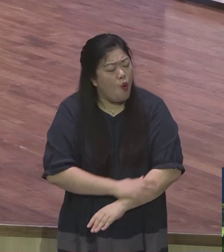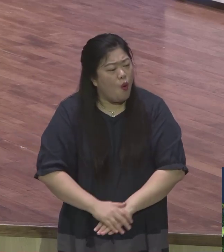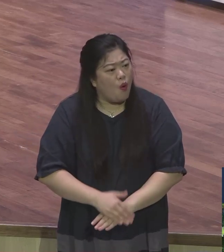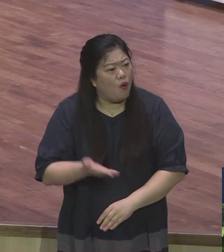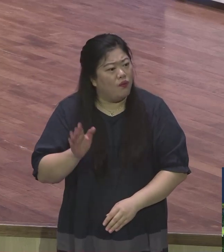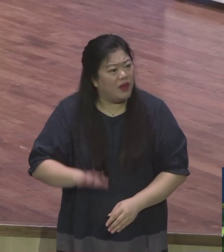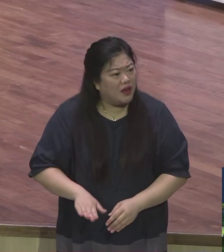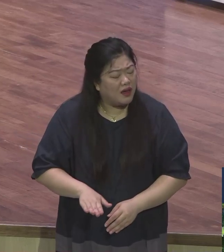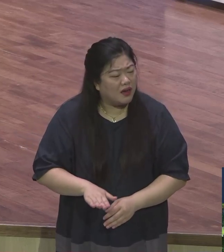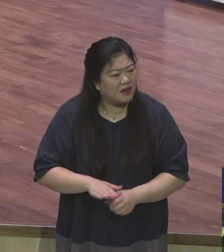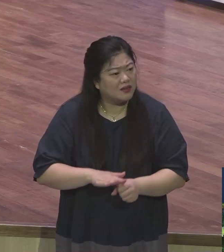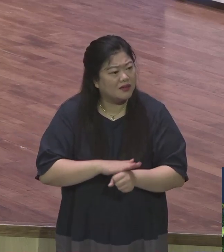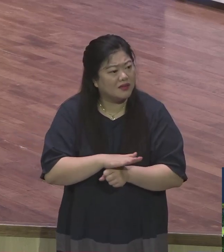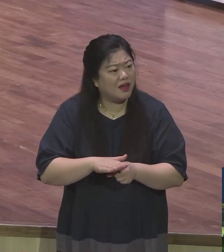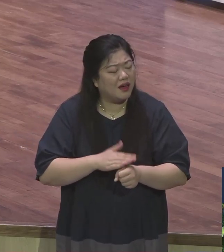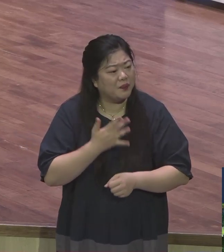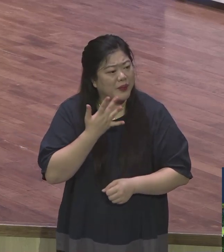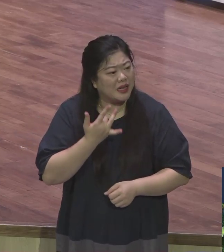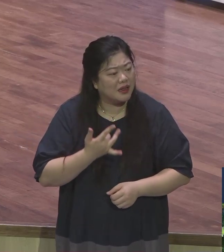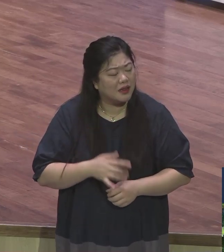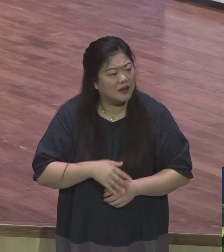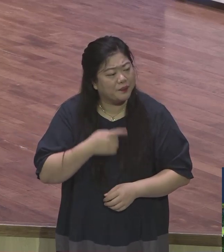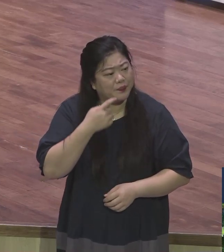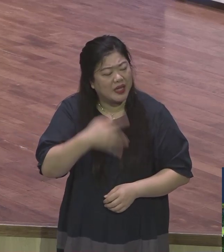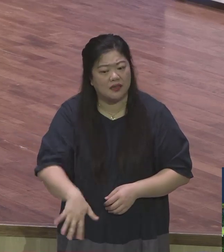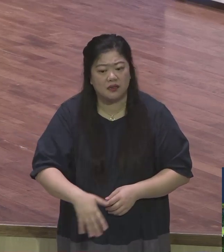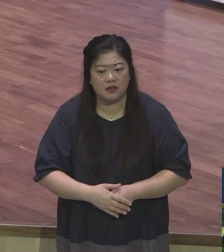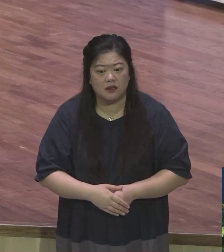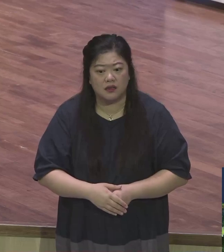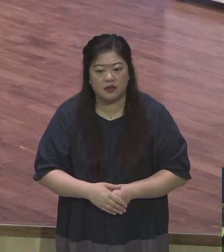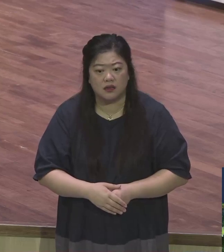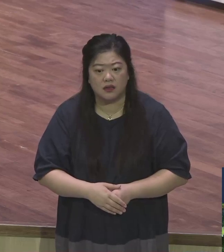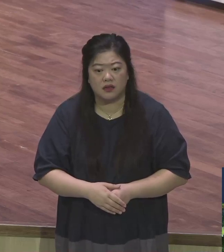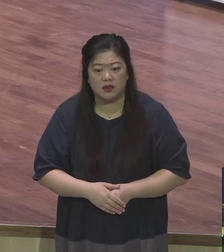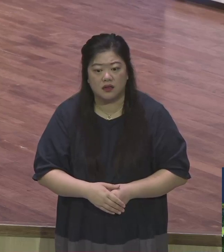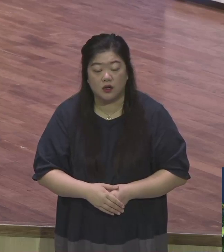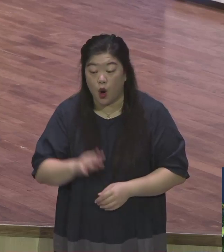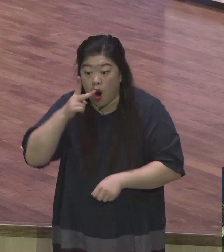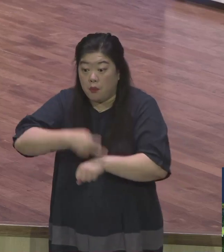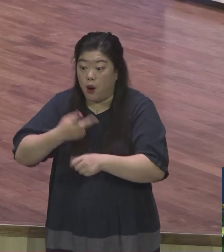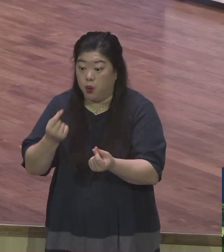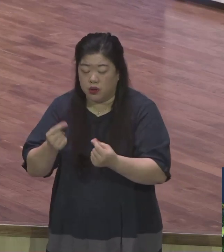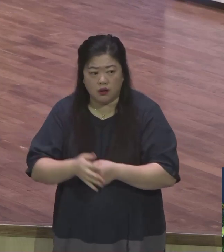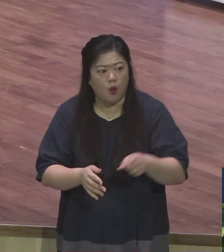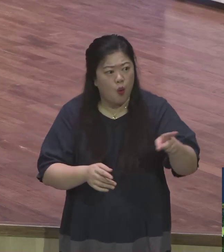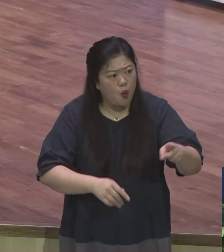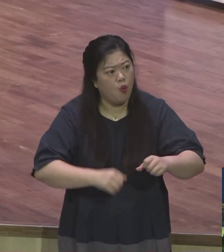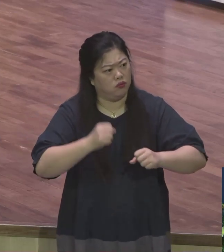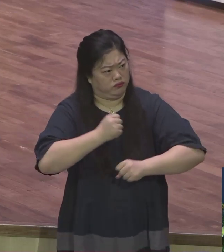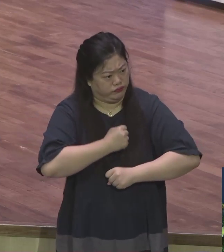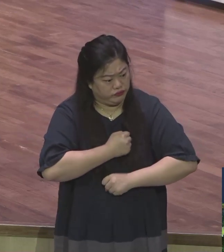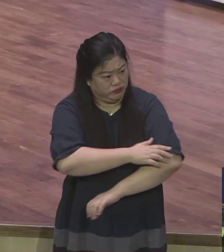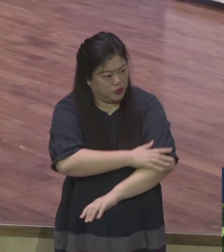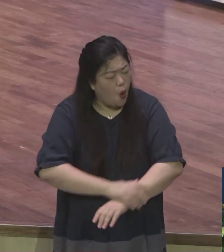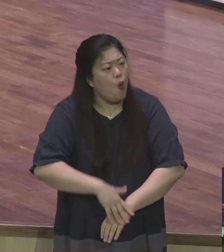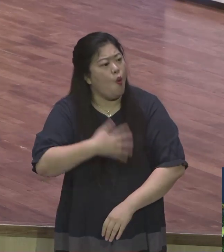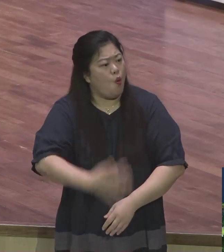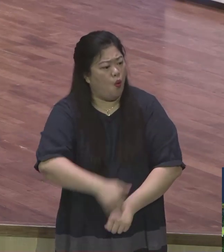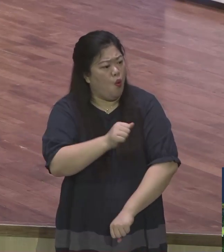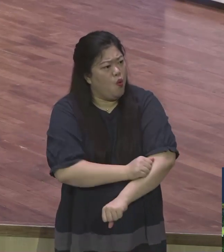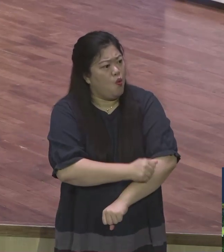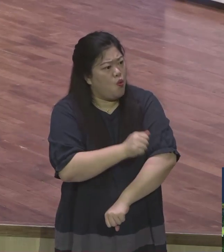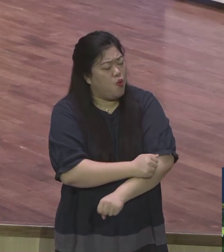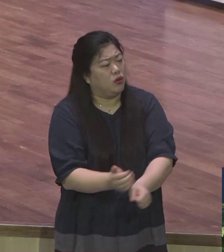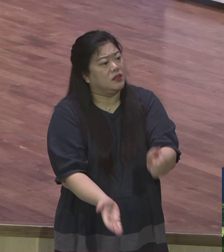똑똑해. 많이 알아. 맞는 말이야. 잘 지적해. 그런데 근본적인 그리스도 사랑이 없어.